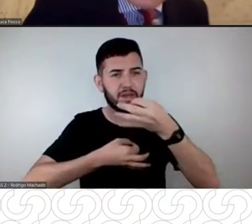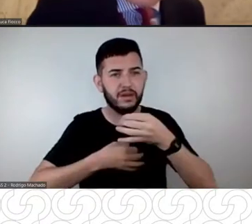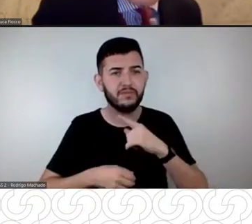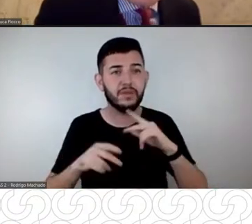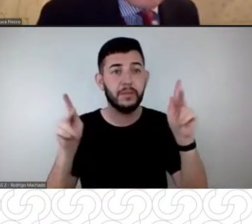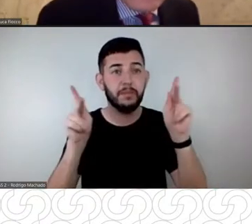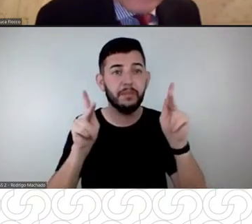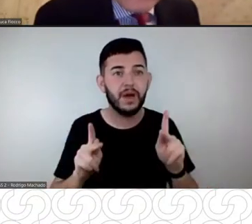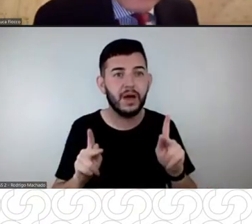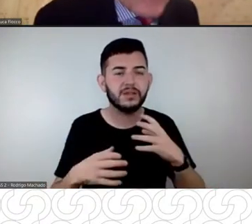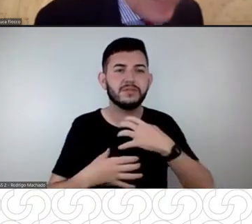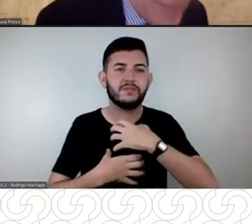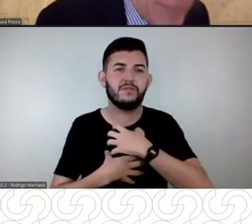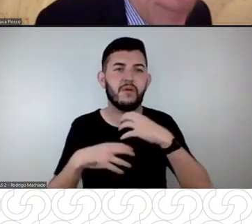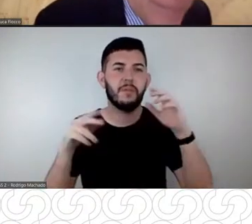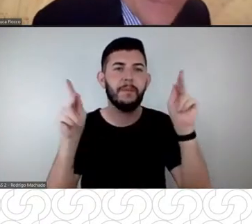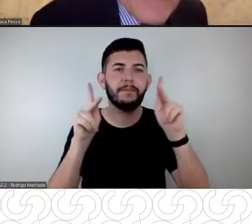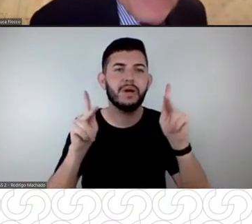formas mais pacíficas.